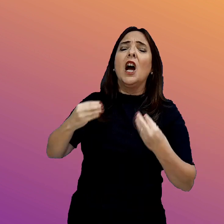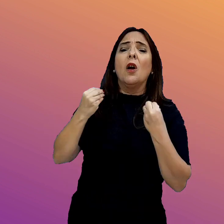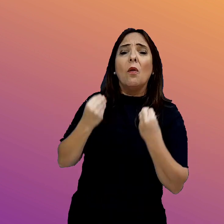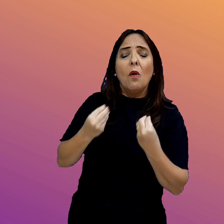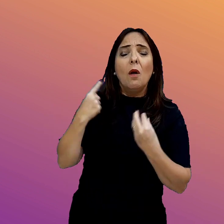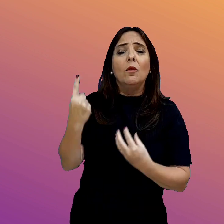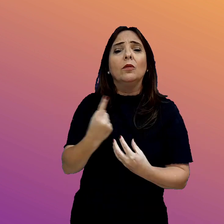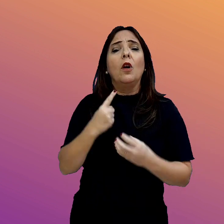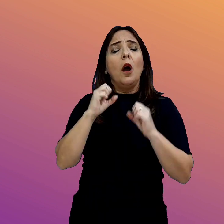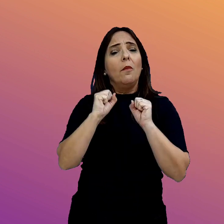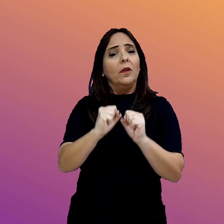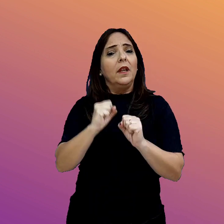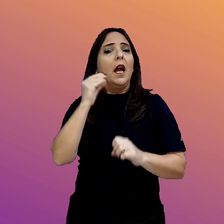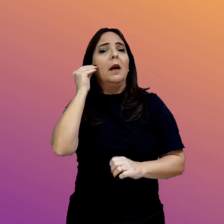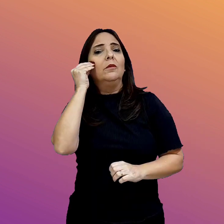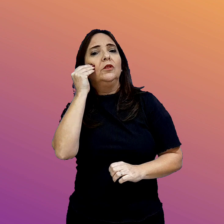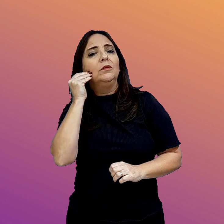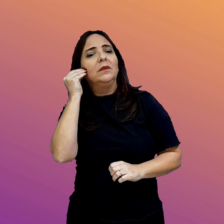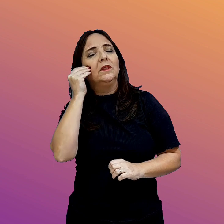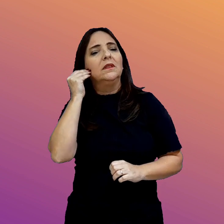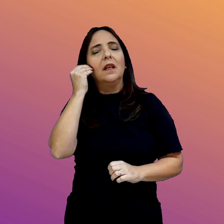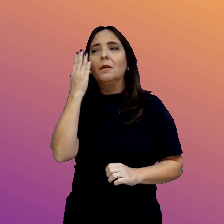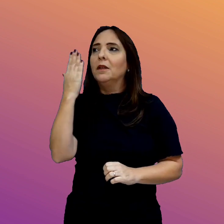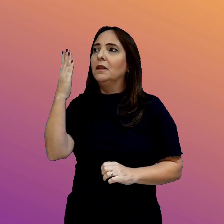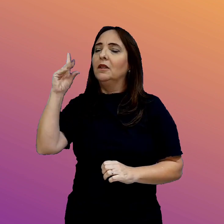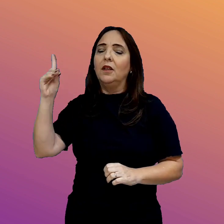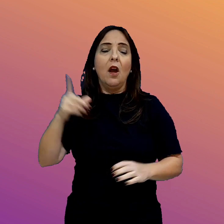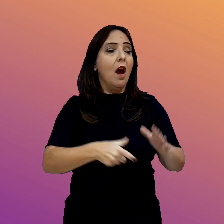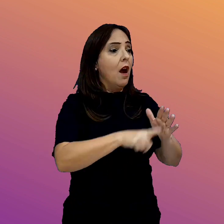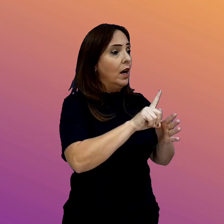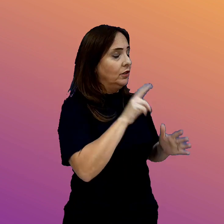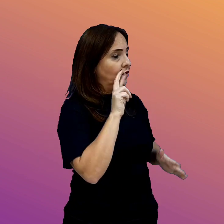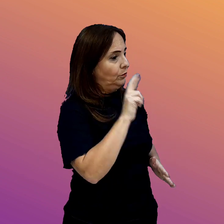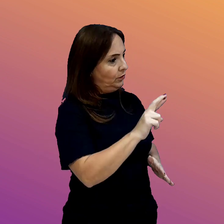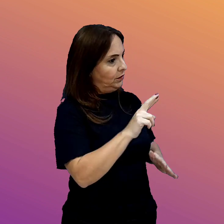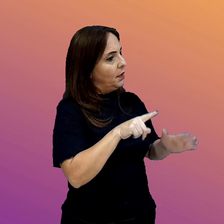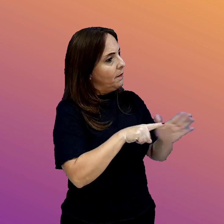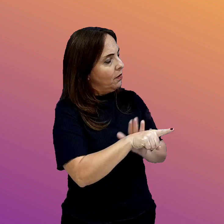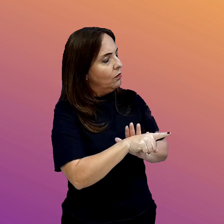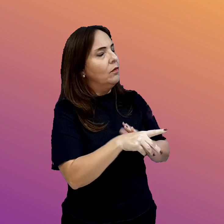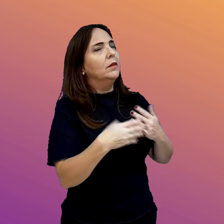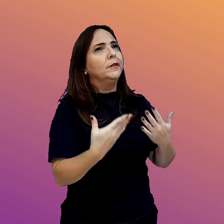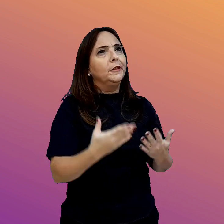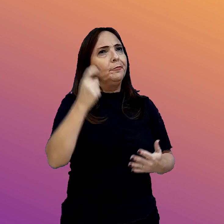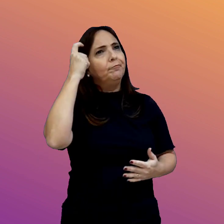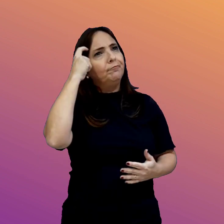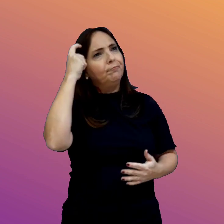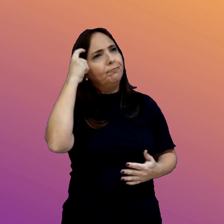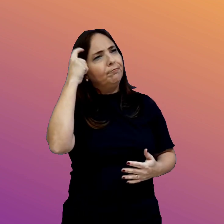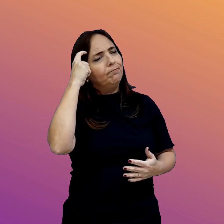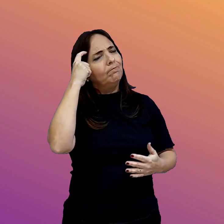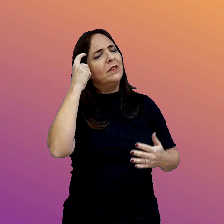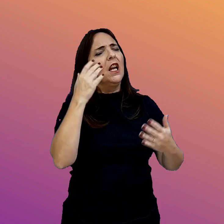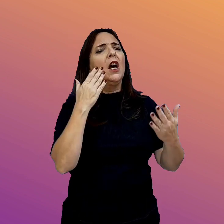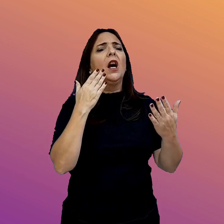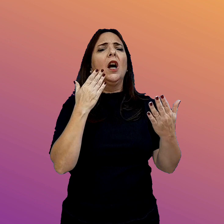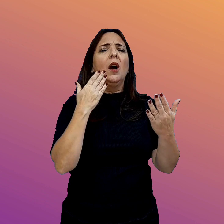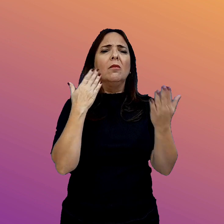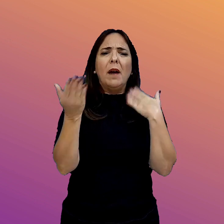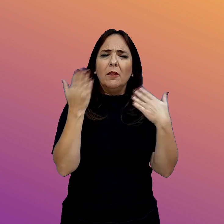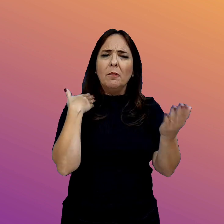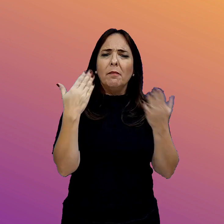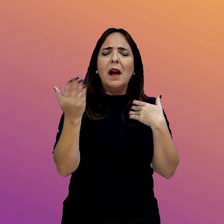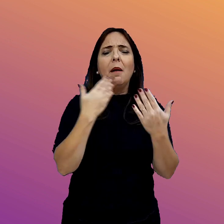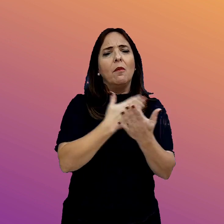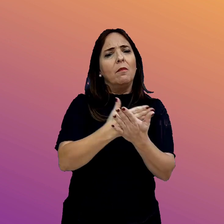de Jesus? Antes de responder, Paula, essa pergunta importante, eu estava aqui começando esse bate-papo com você, com